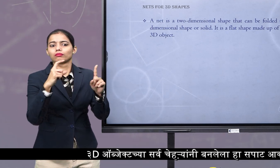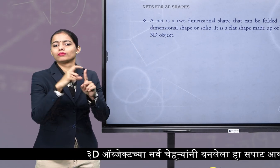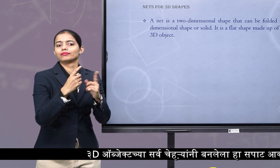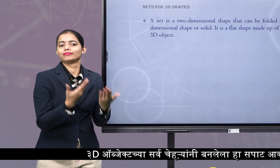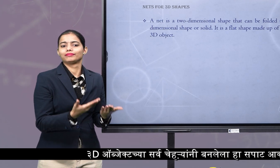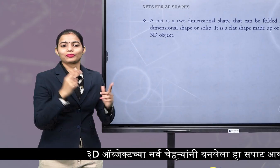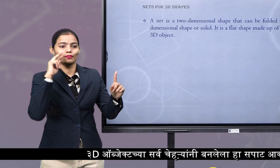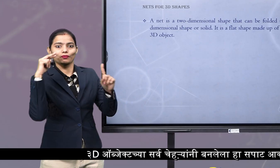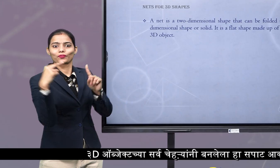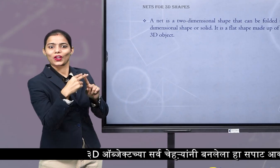आकार आहे.